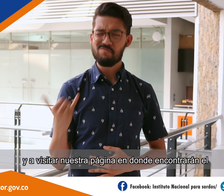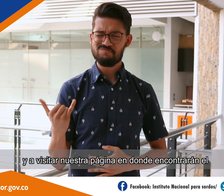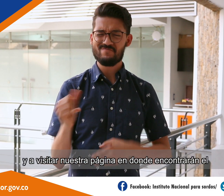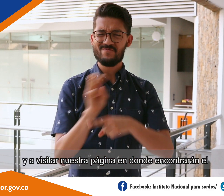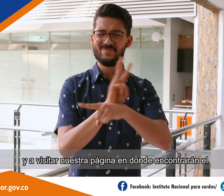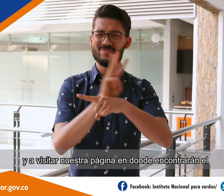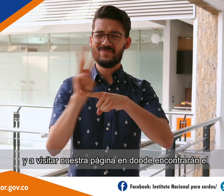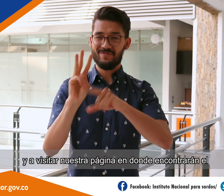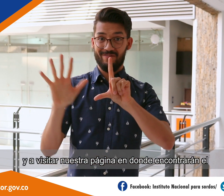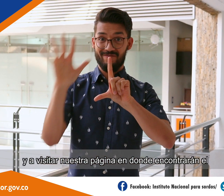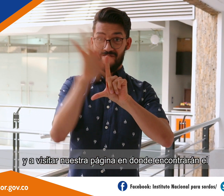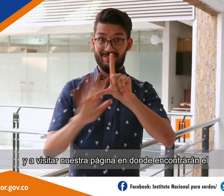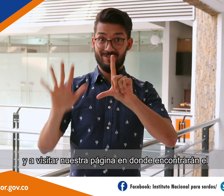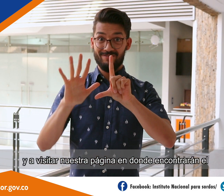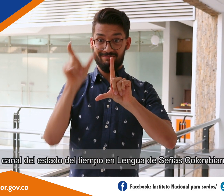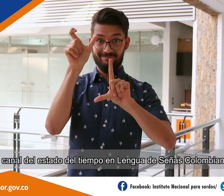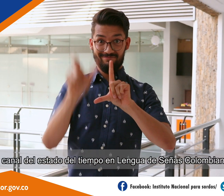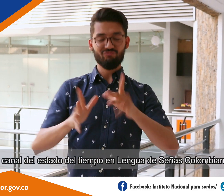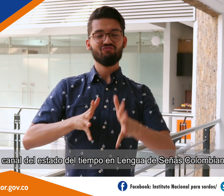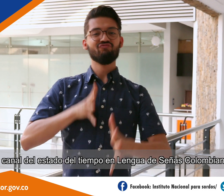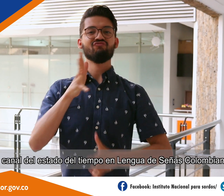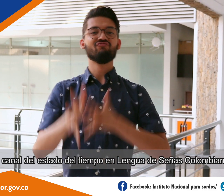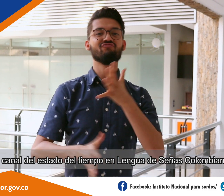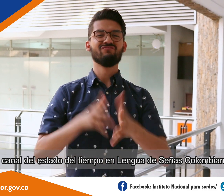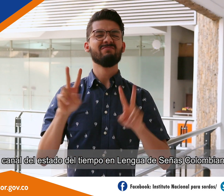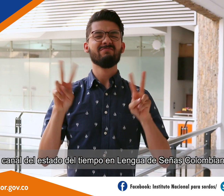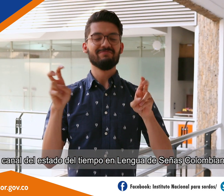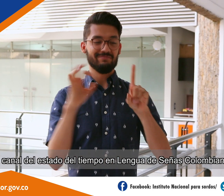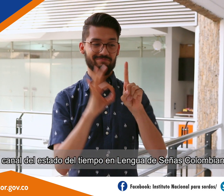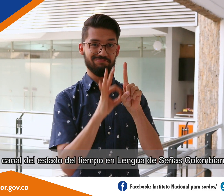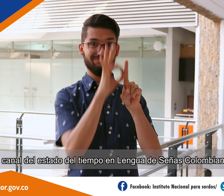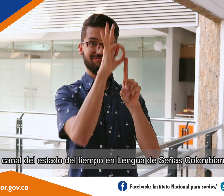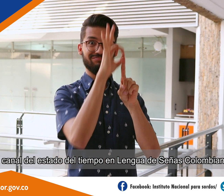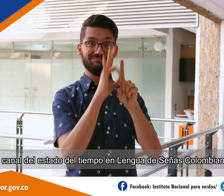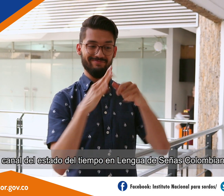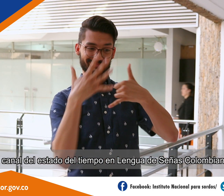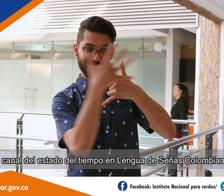nuestra página en donde encontrarán el canal del Estado del Tiempo en lengua de señas colombiana.